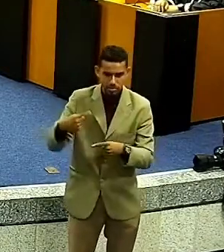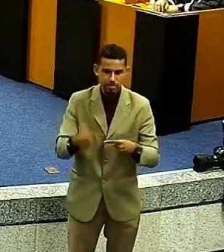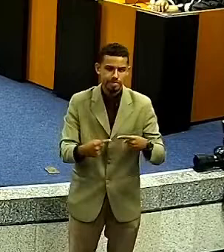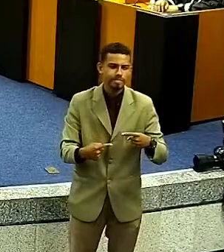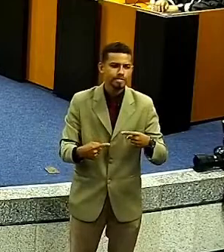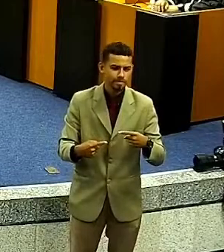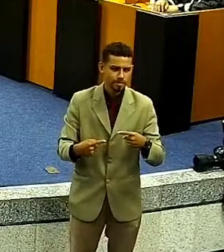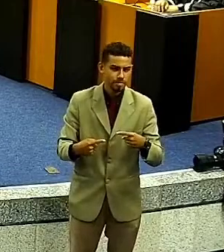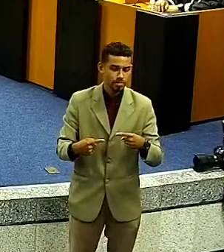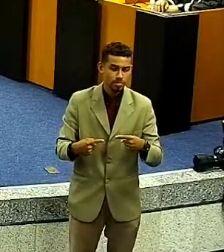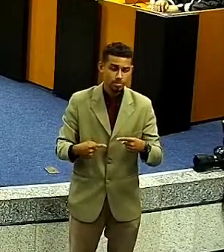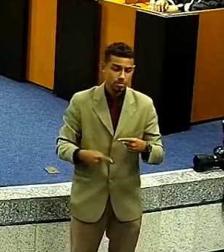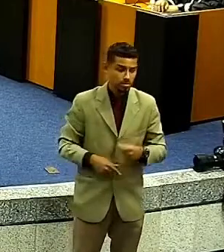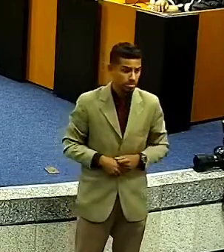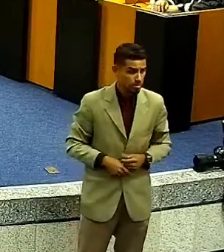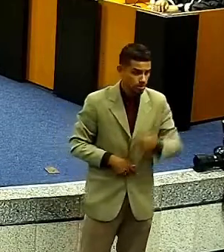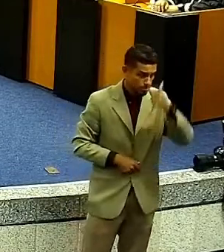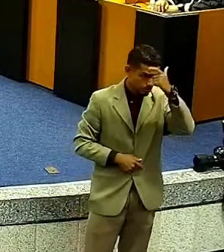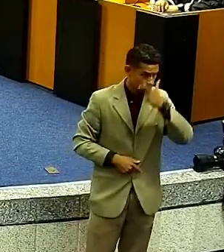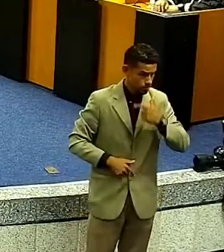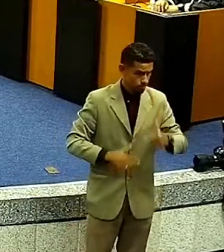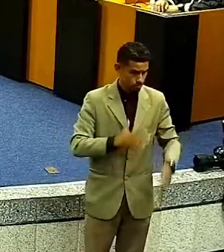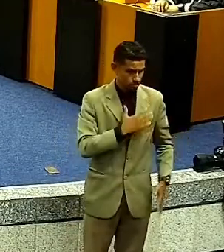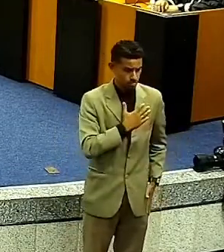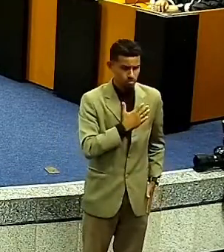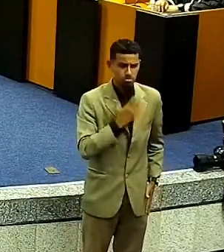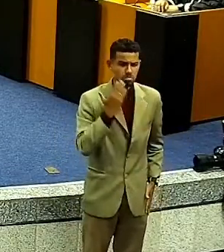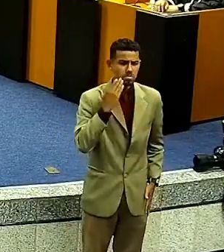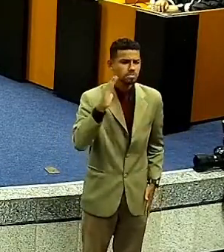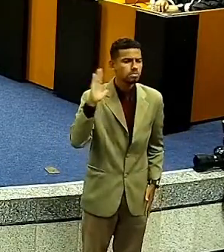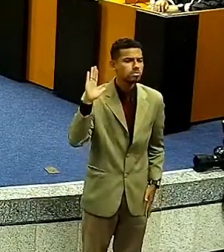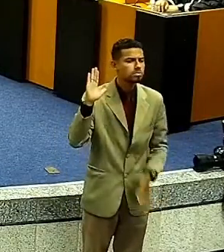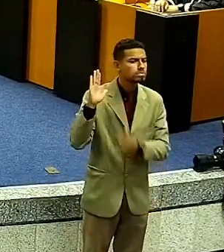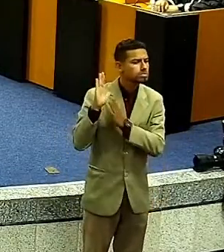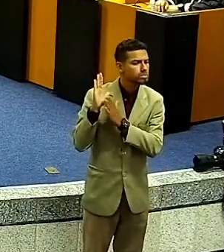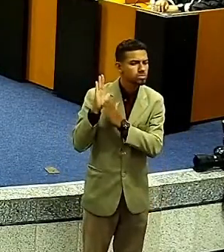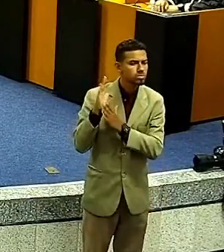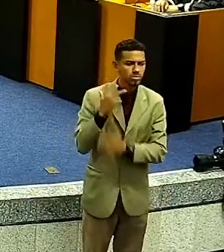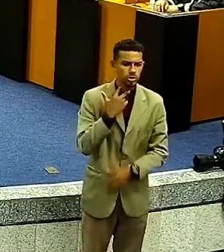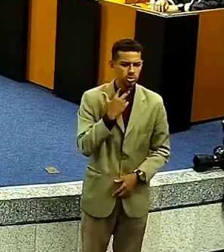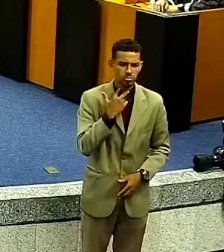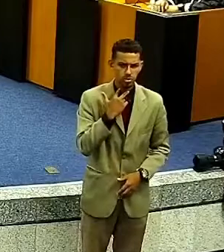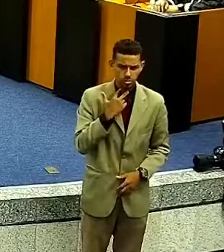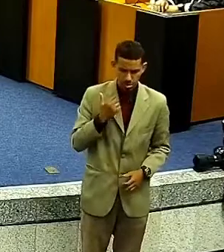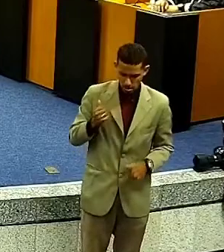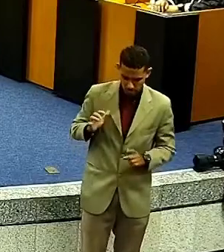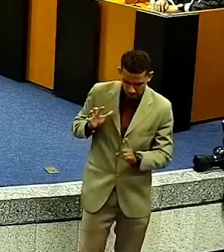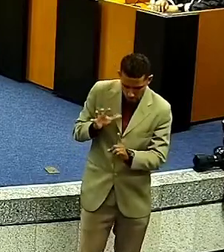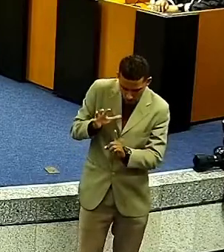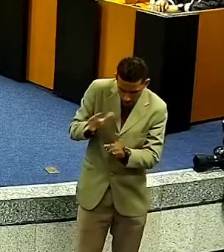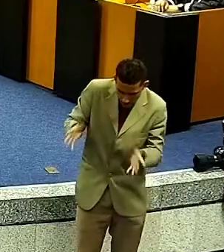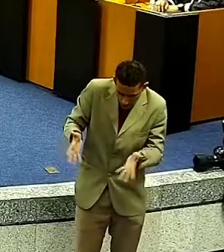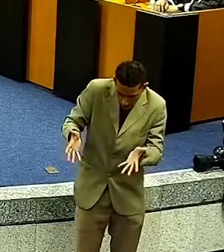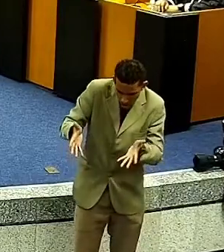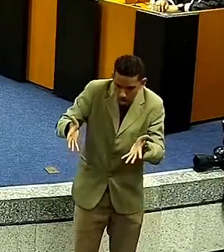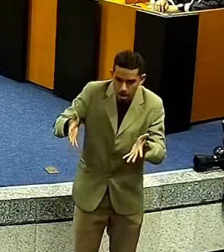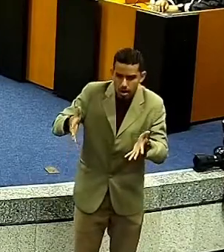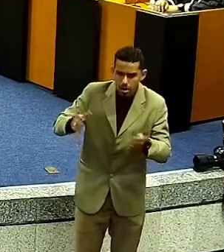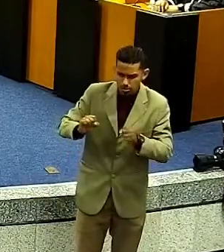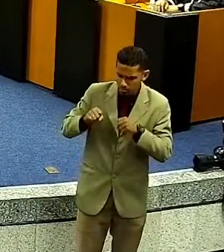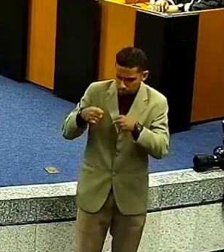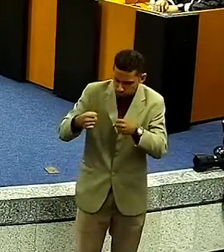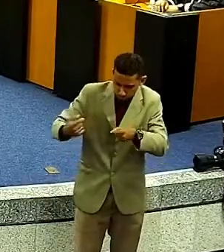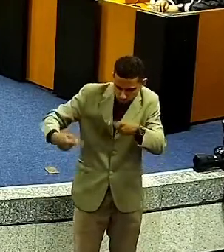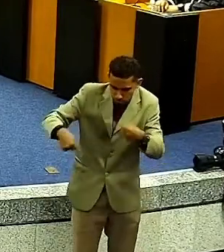o homem público não deve ser artífice não deve se empenhar em